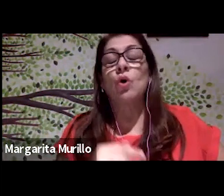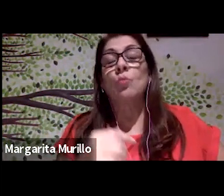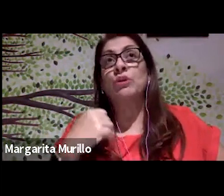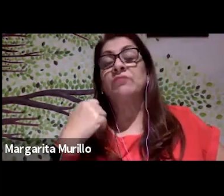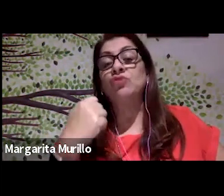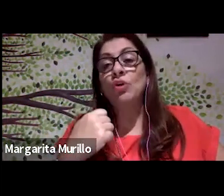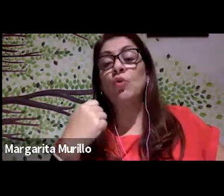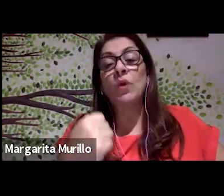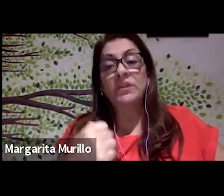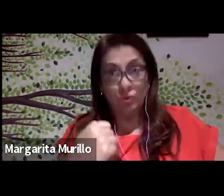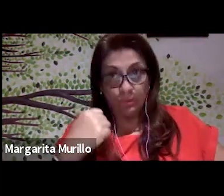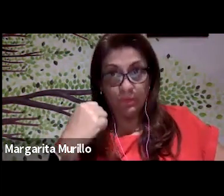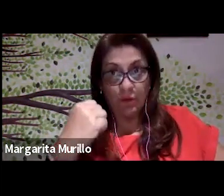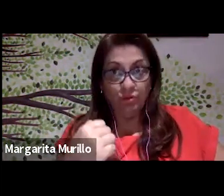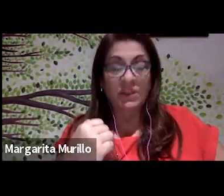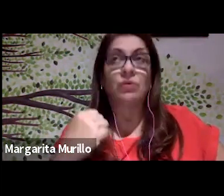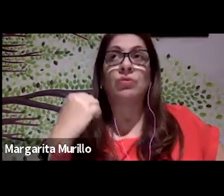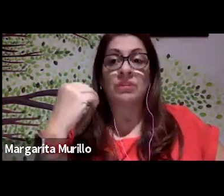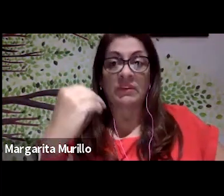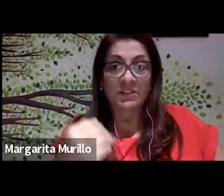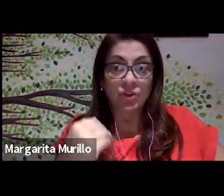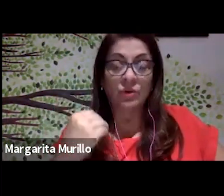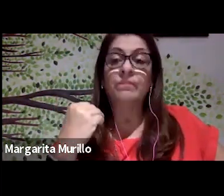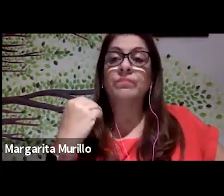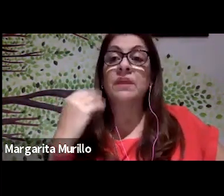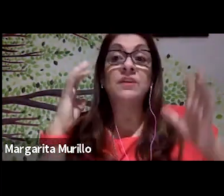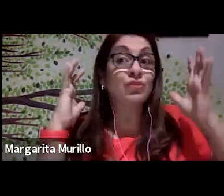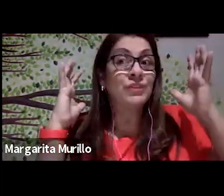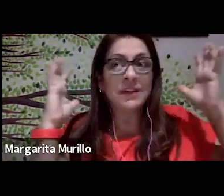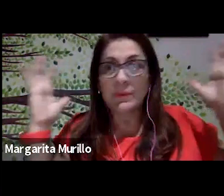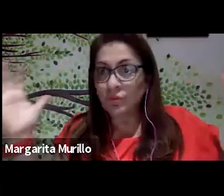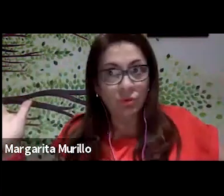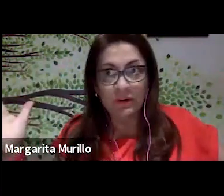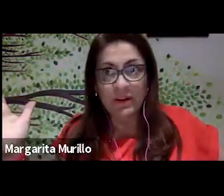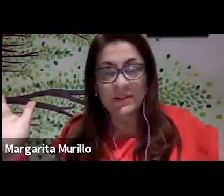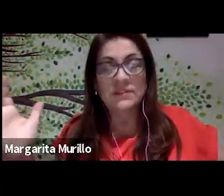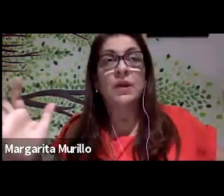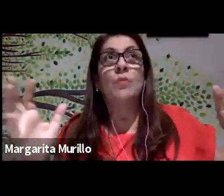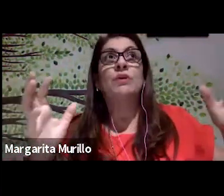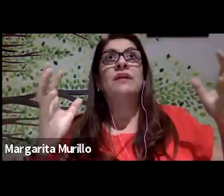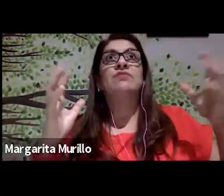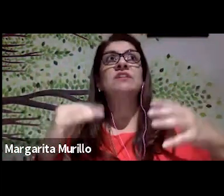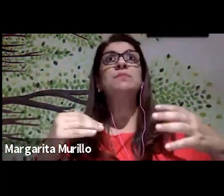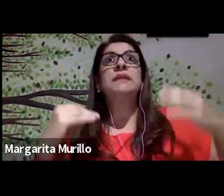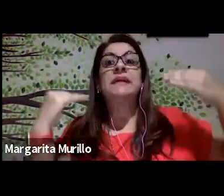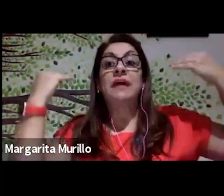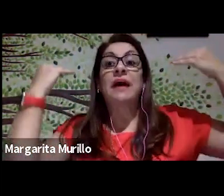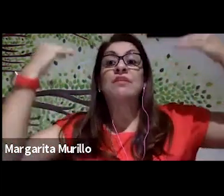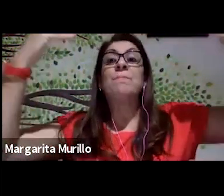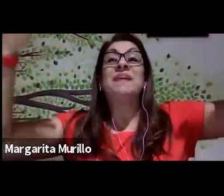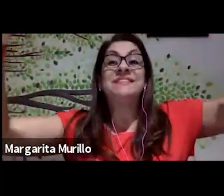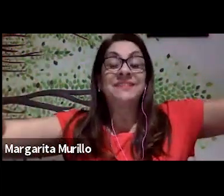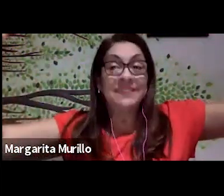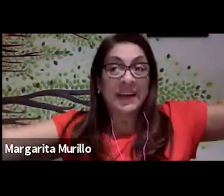porque en todo encuentro erótico de relación y eso tiene que ver todo con las redes porque las redes vienen